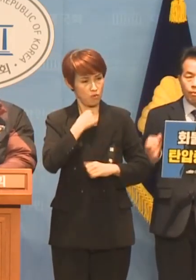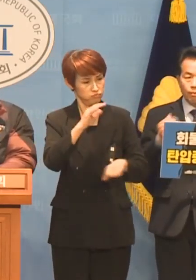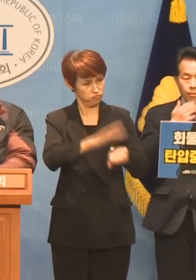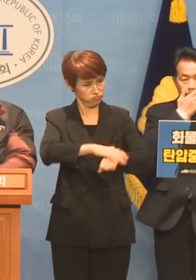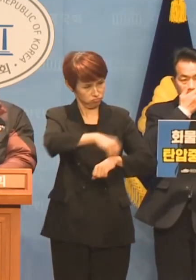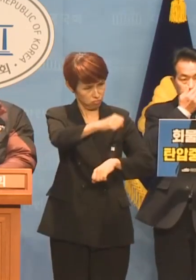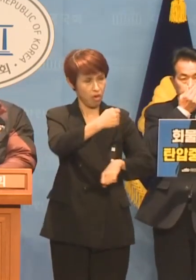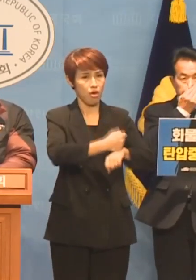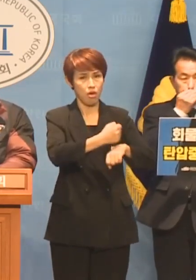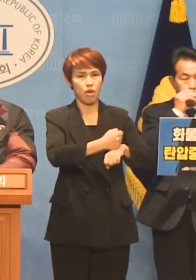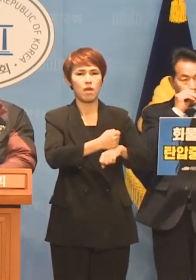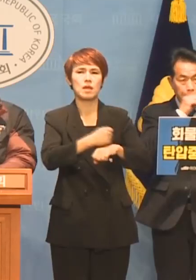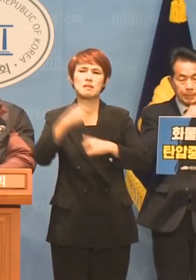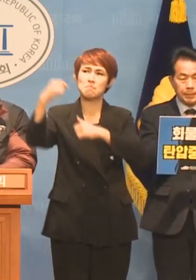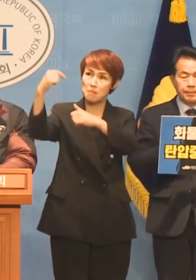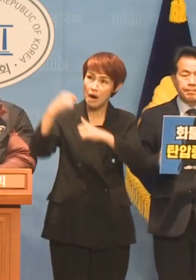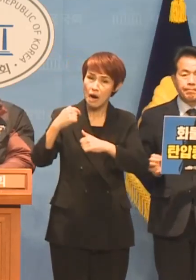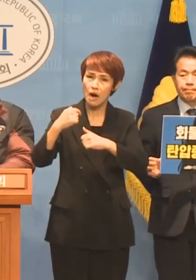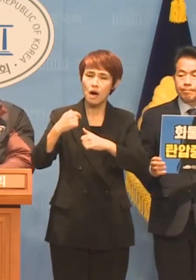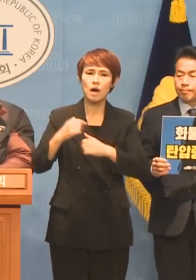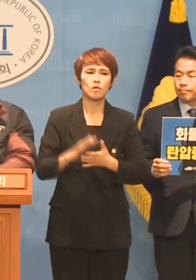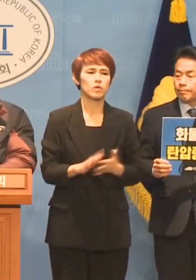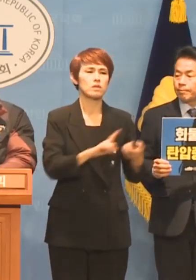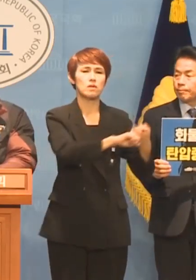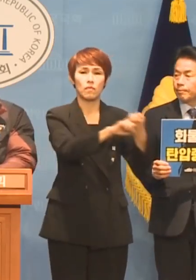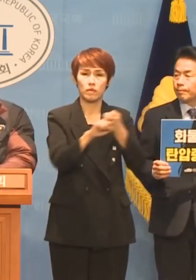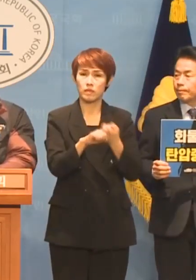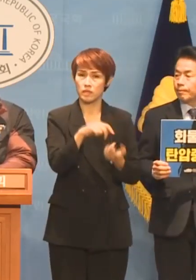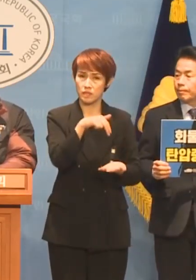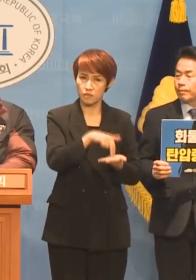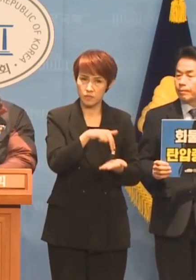뻔한 결과를 보고 우리 화물연대 충북지역본부는